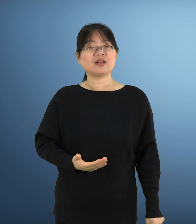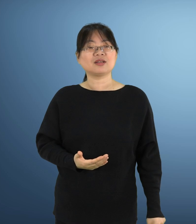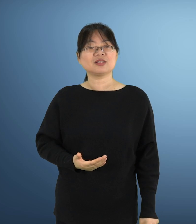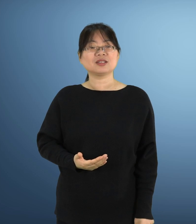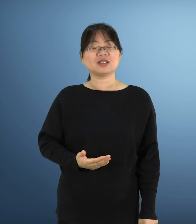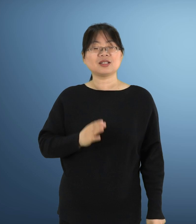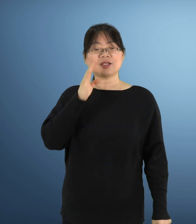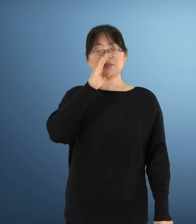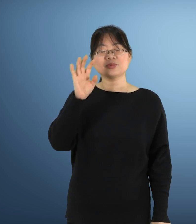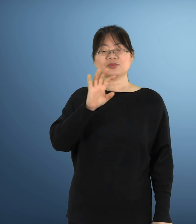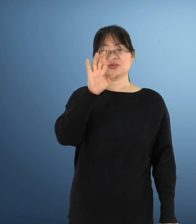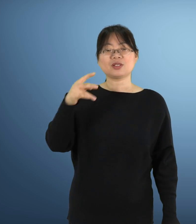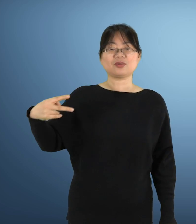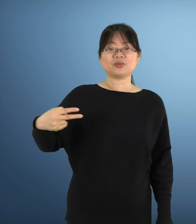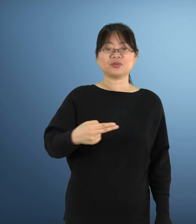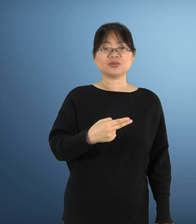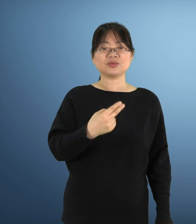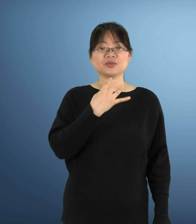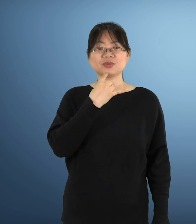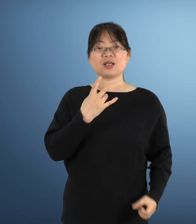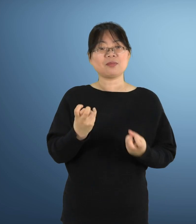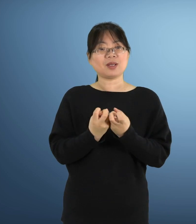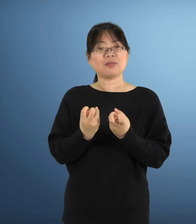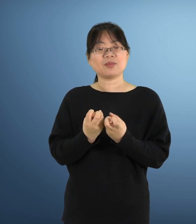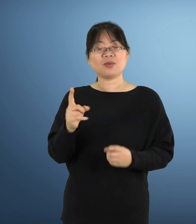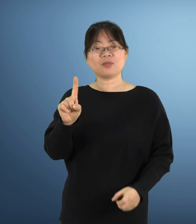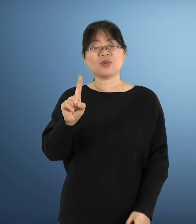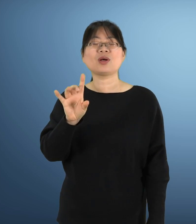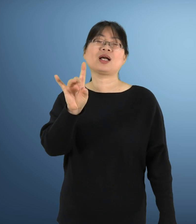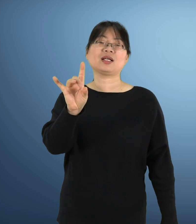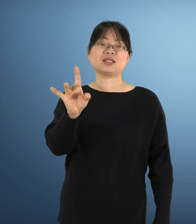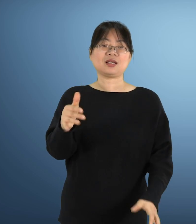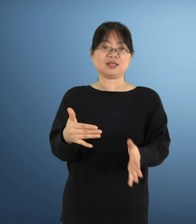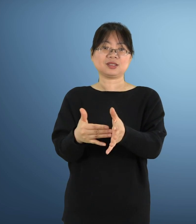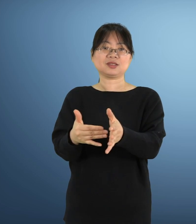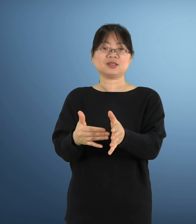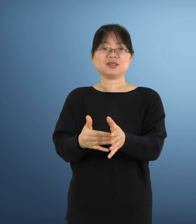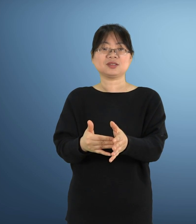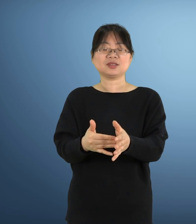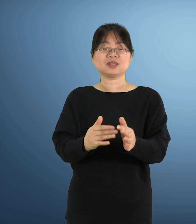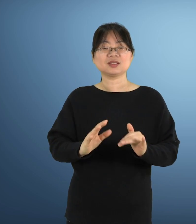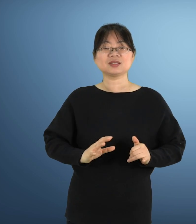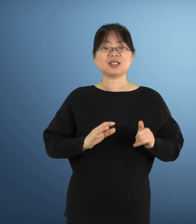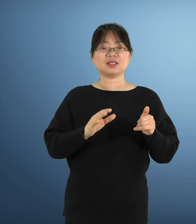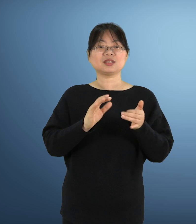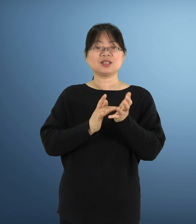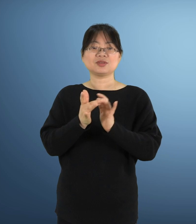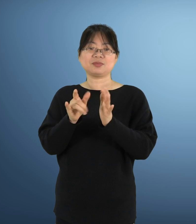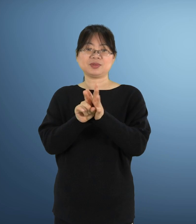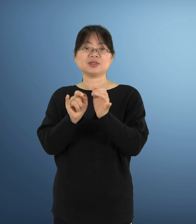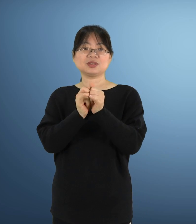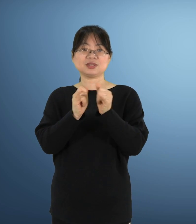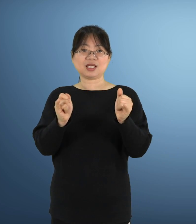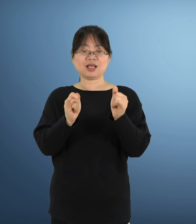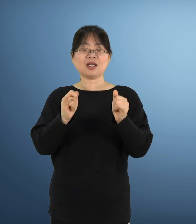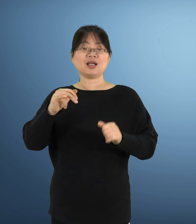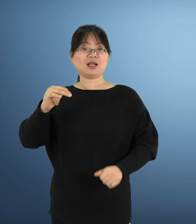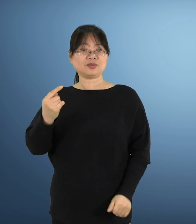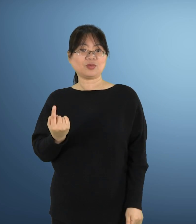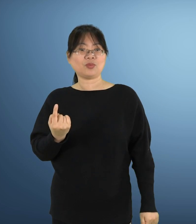이 악순환의 고리를 끊을 수 있는 유일한 방법은 하나밖에 없어요. 이 땅의